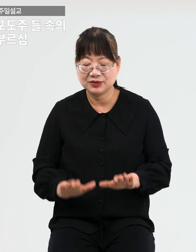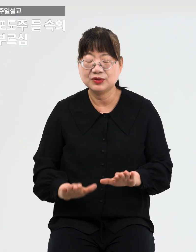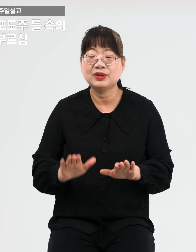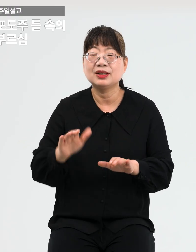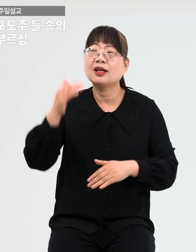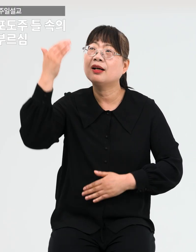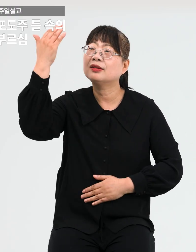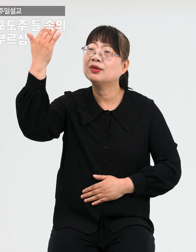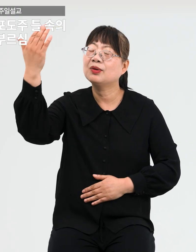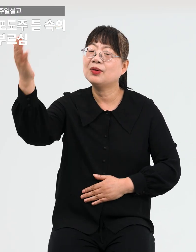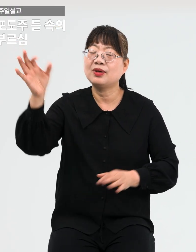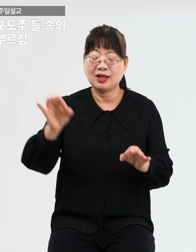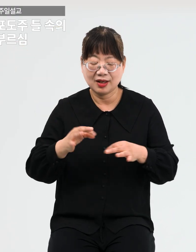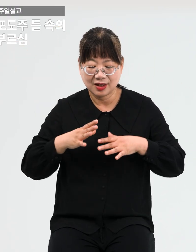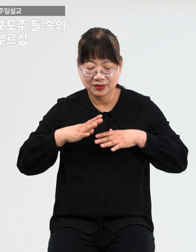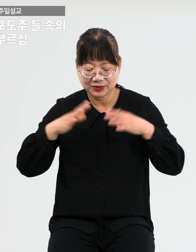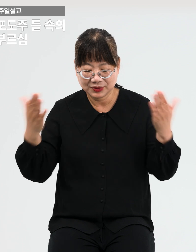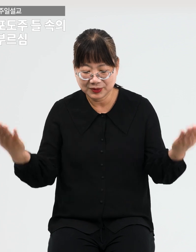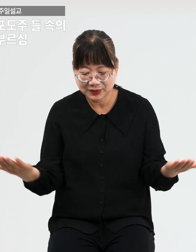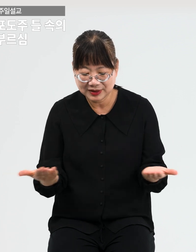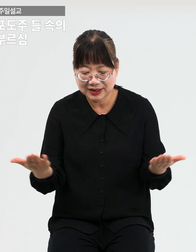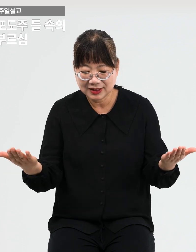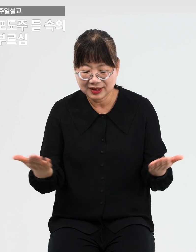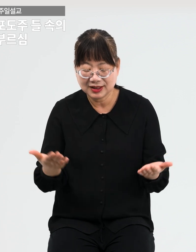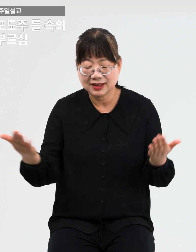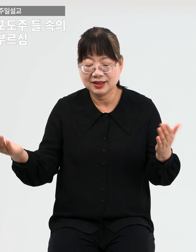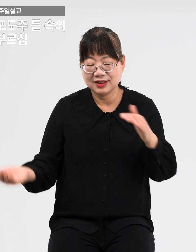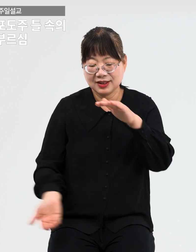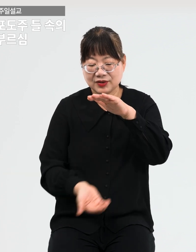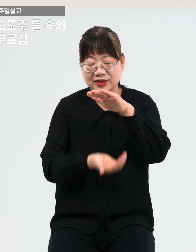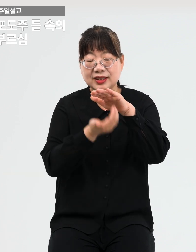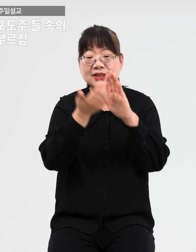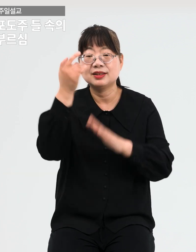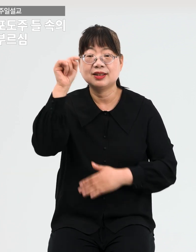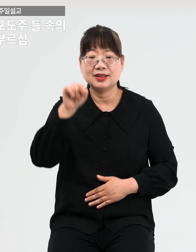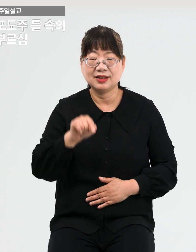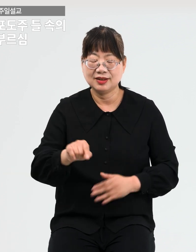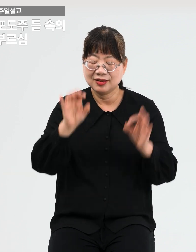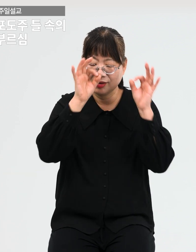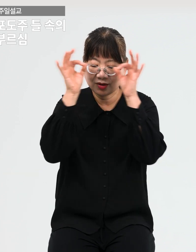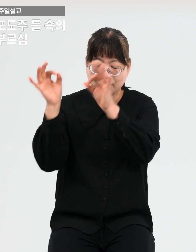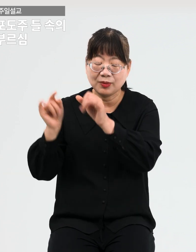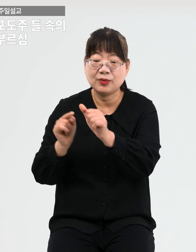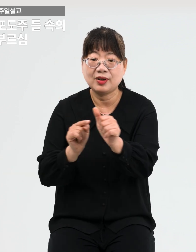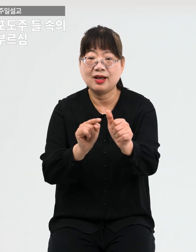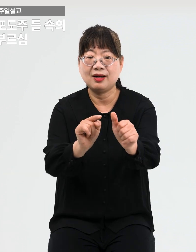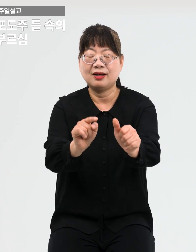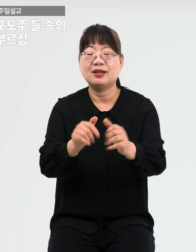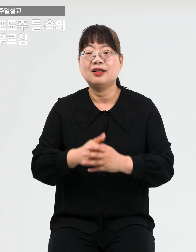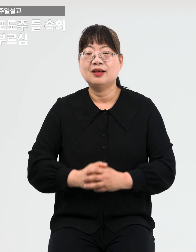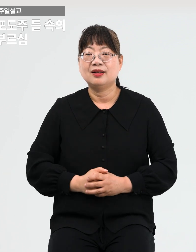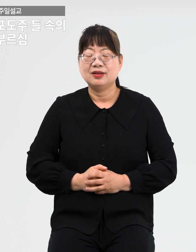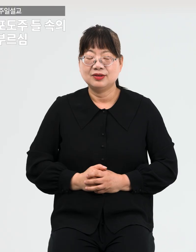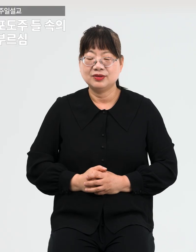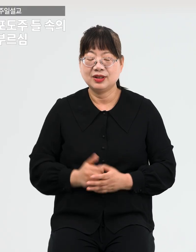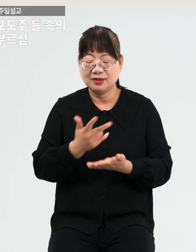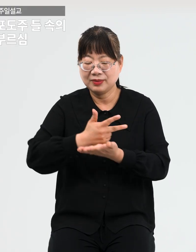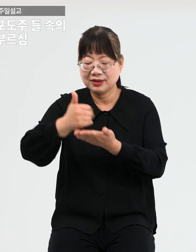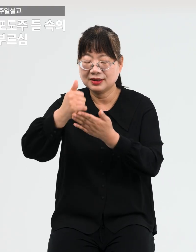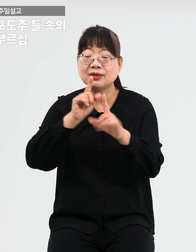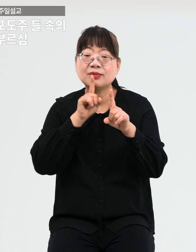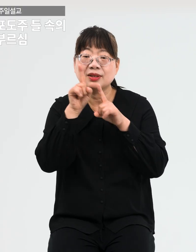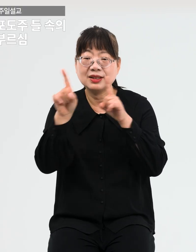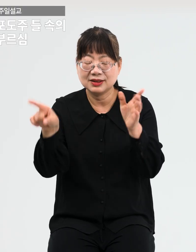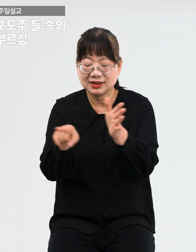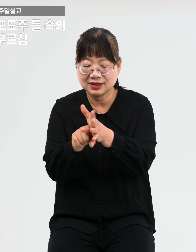오늘 그가 놀라운 일을 이루시는 것 보라. 오른손을 주의